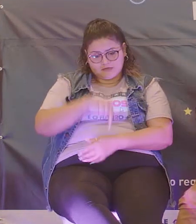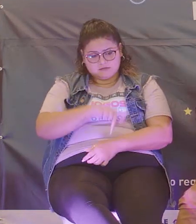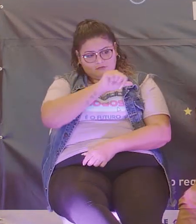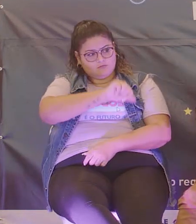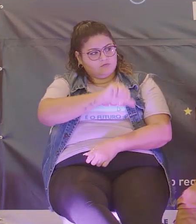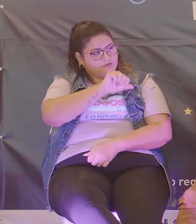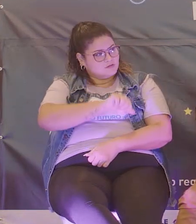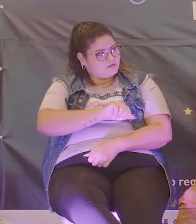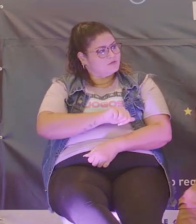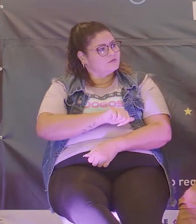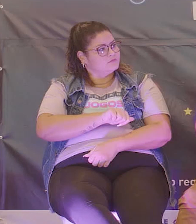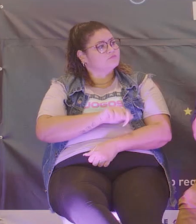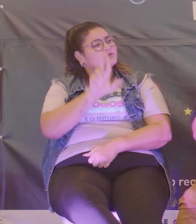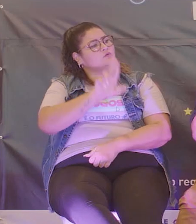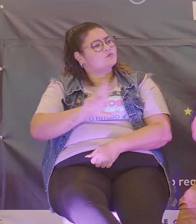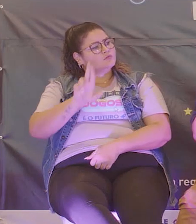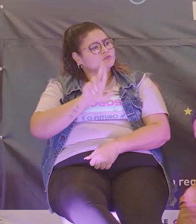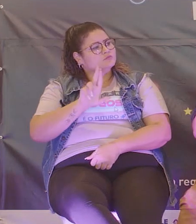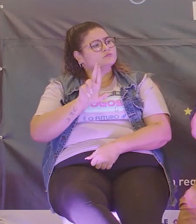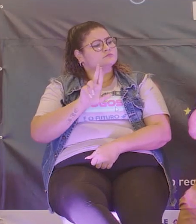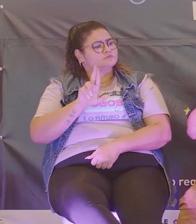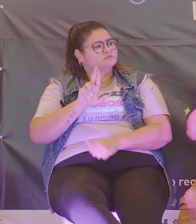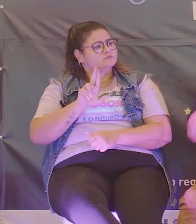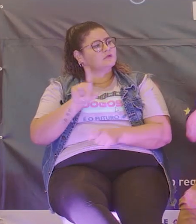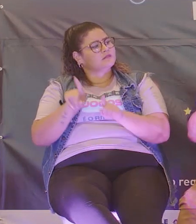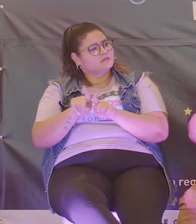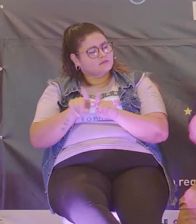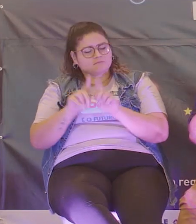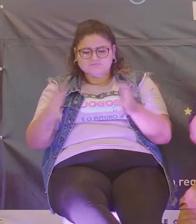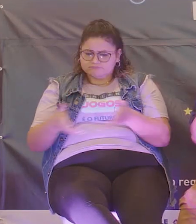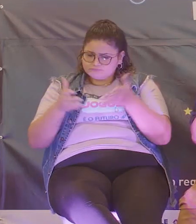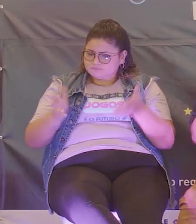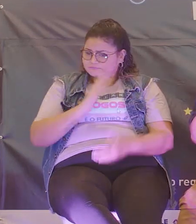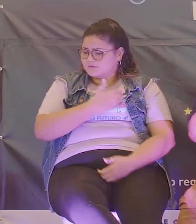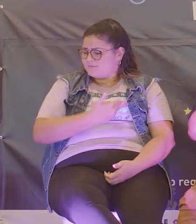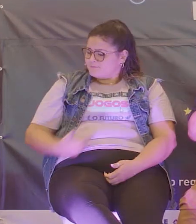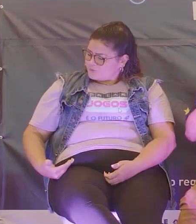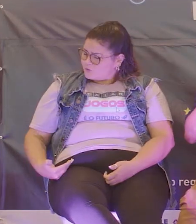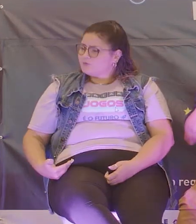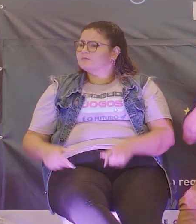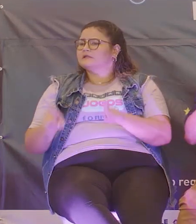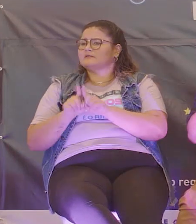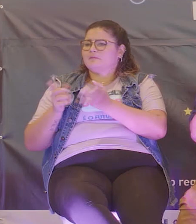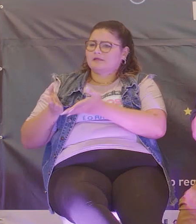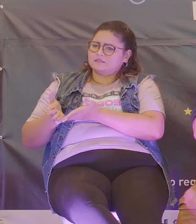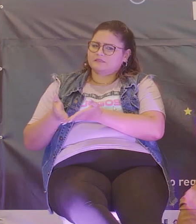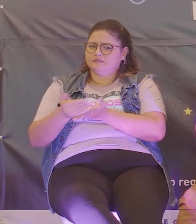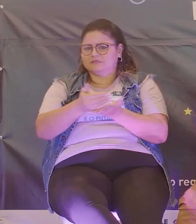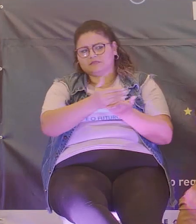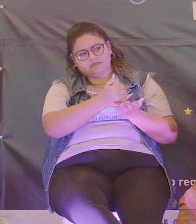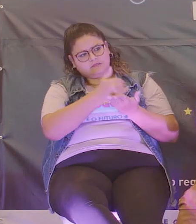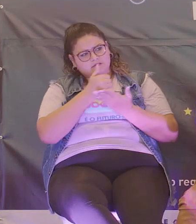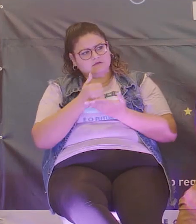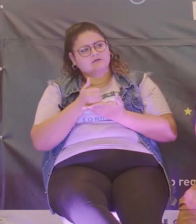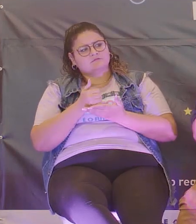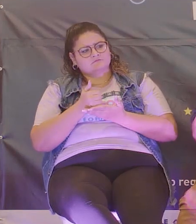é tanto através de game jams, é tanto através de buscando incentivo público para isso, trazendo dados de quanto que essa indústria